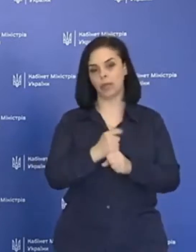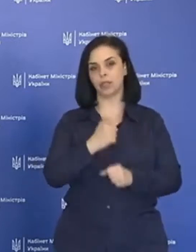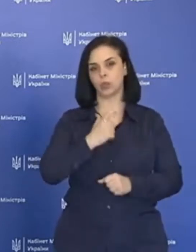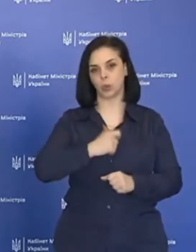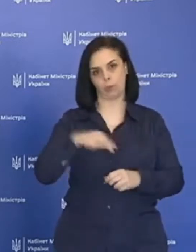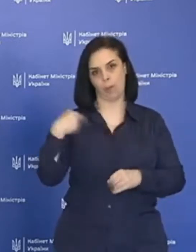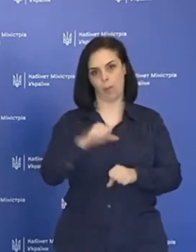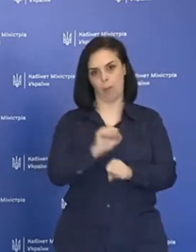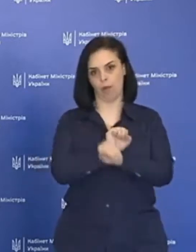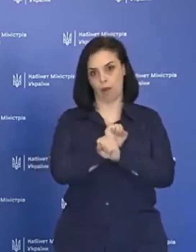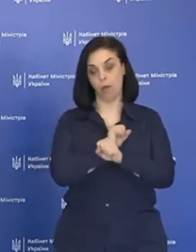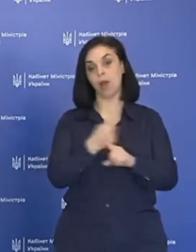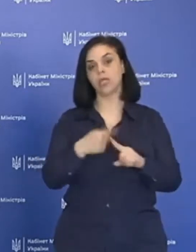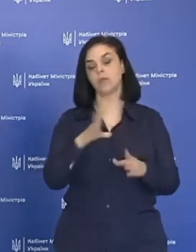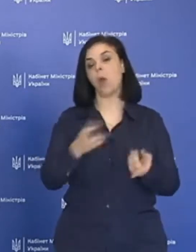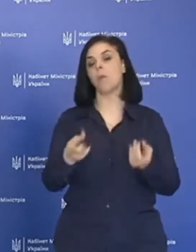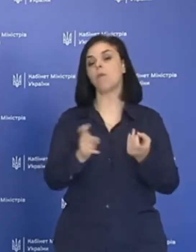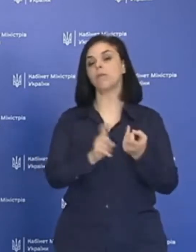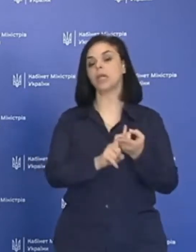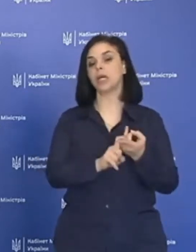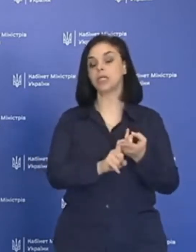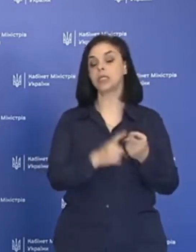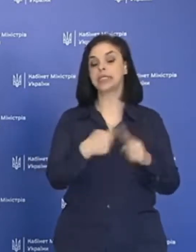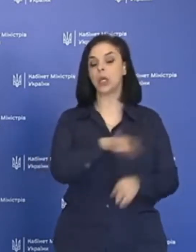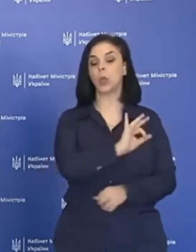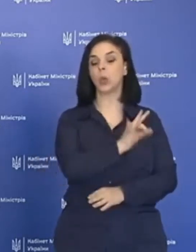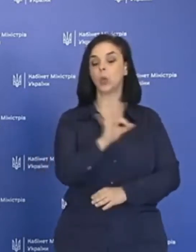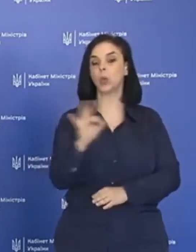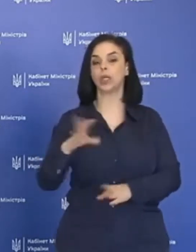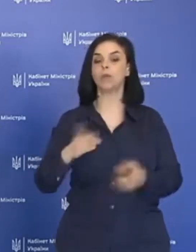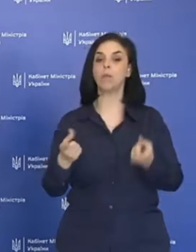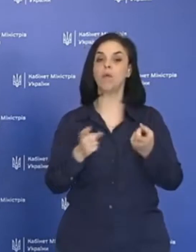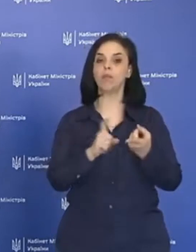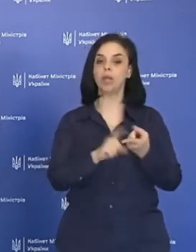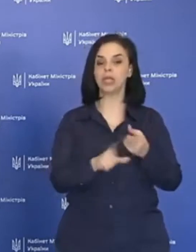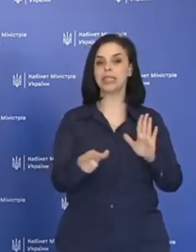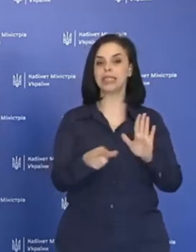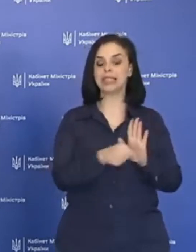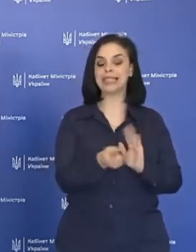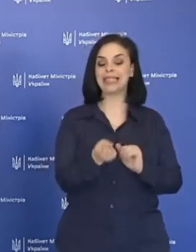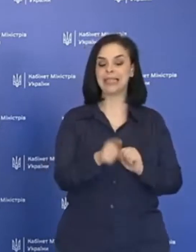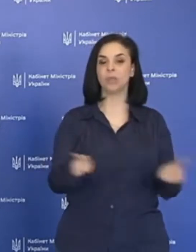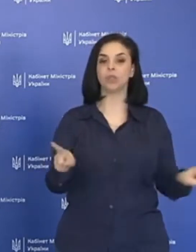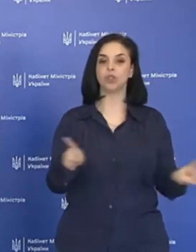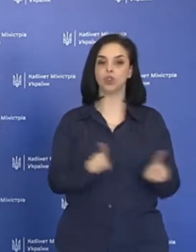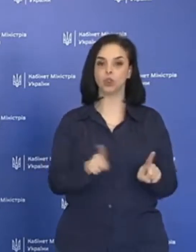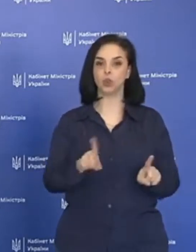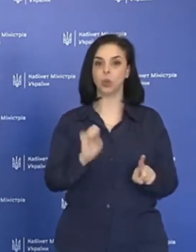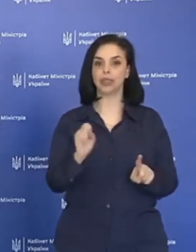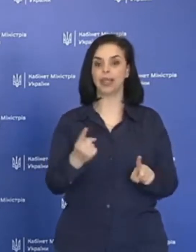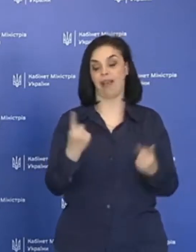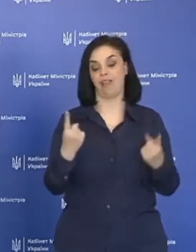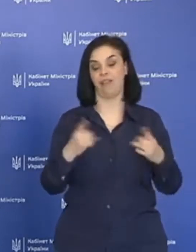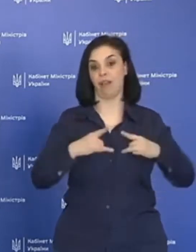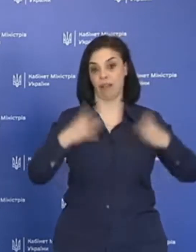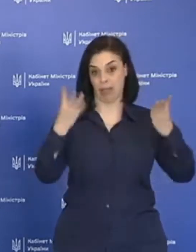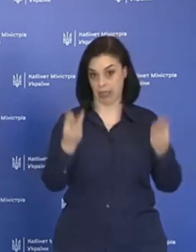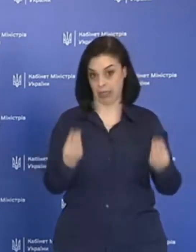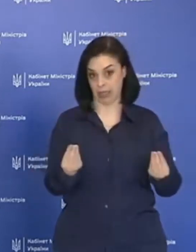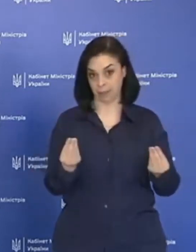собі перерви. Це було пов'язано, тобто ці нулі було пов'язано з тим, що на